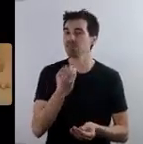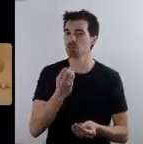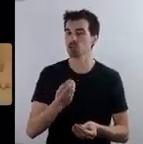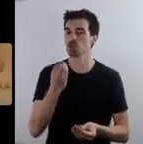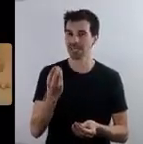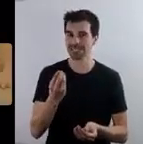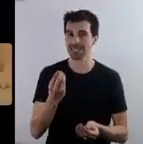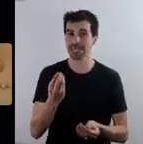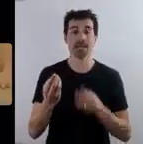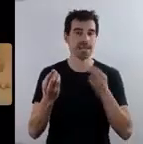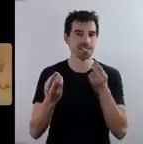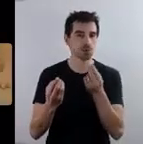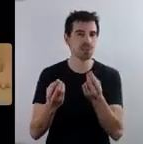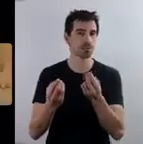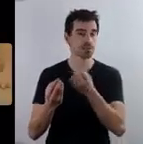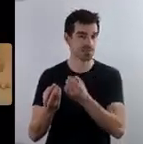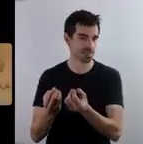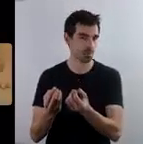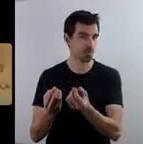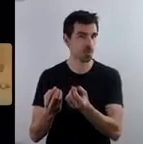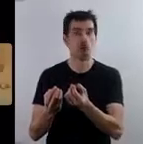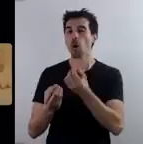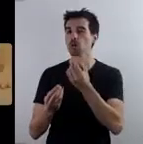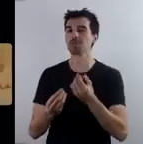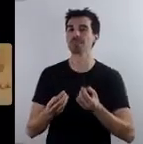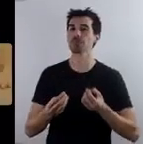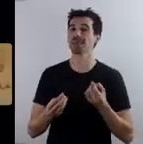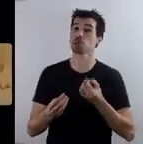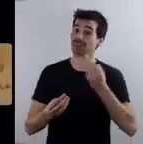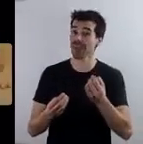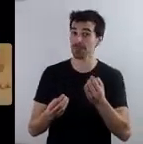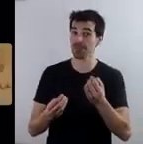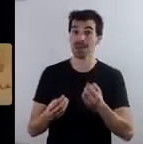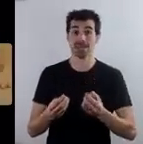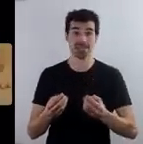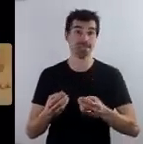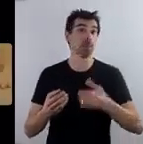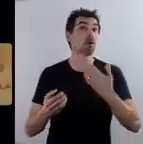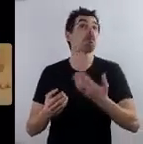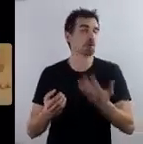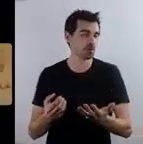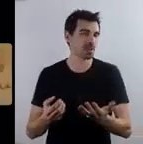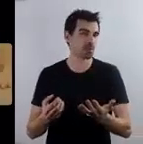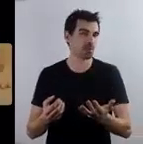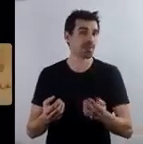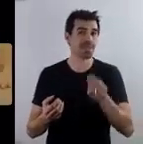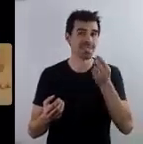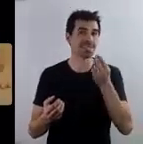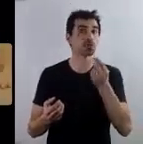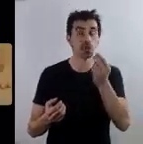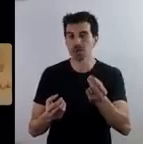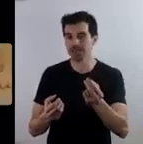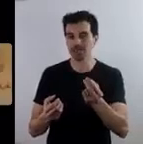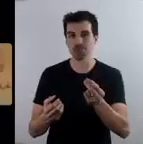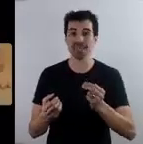tendon n'est pas une structure élastique. Et à la suite de cet étirement, on observe une réaction très rapide qui est sa propre contraction. Et